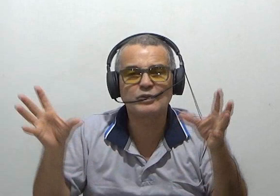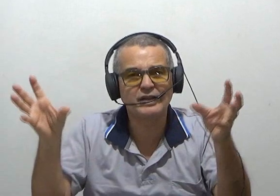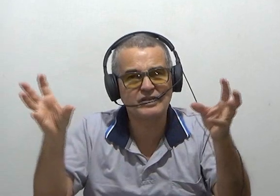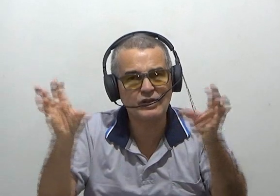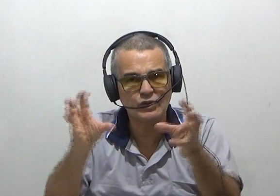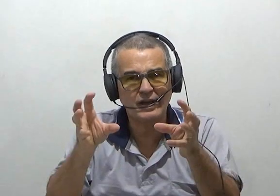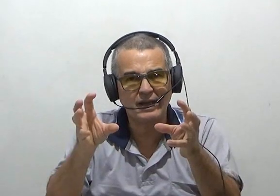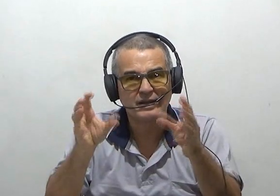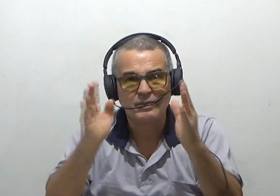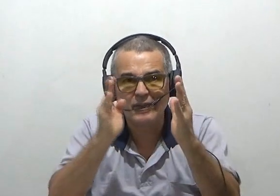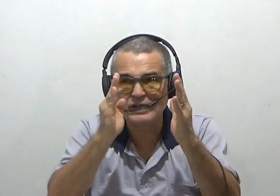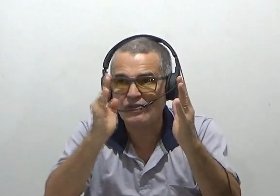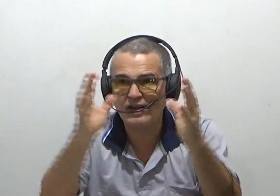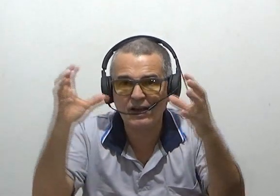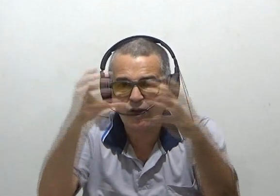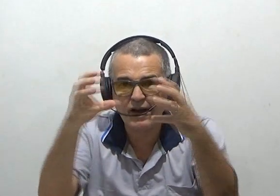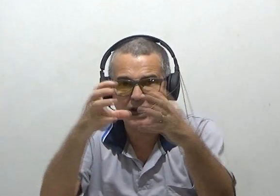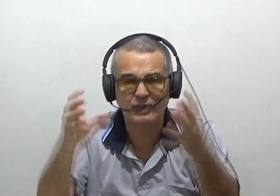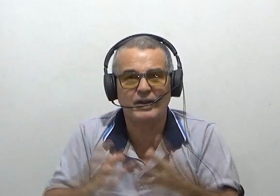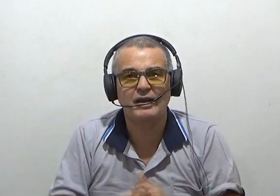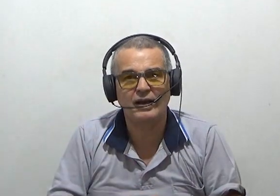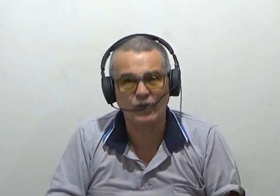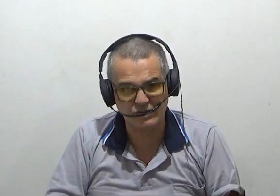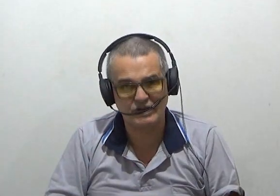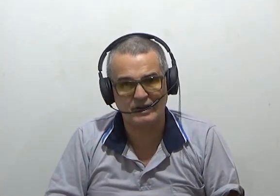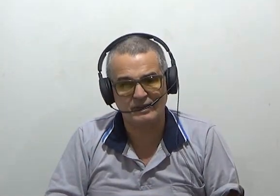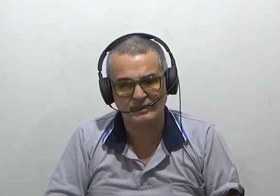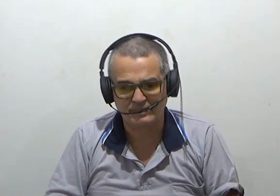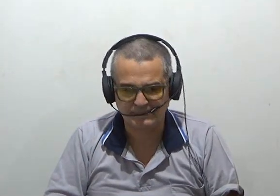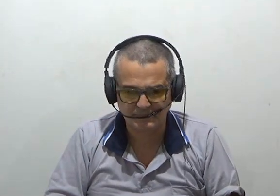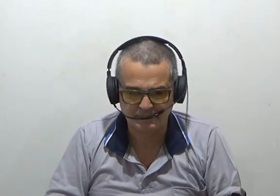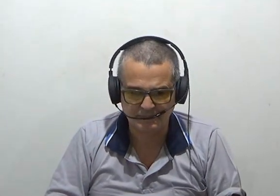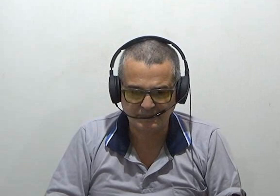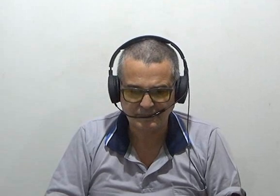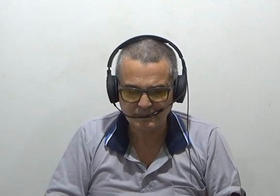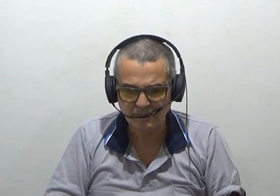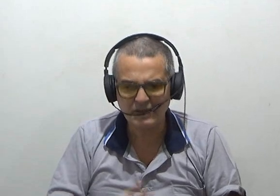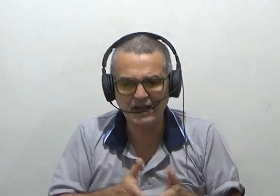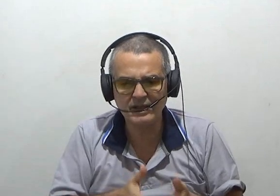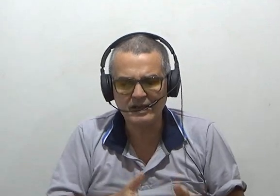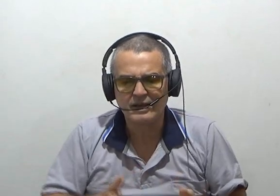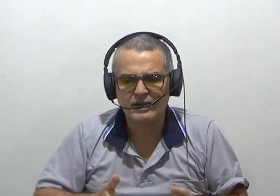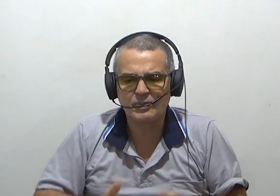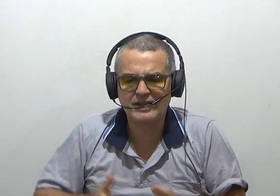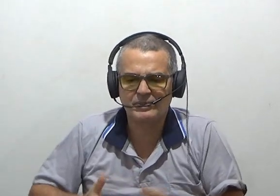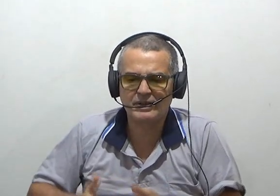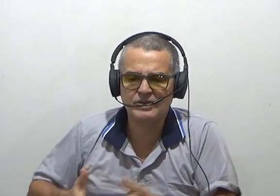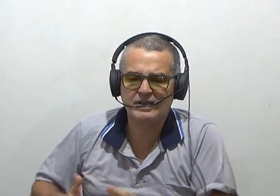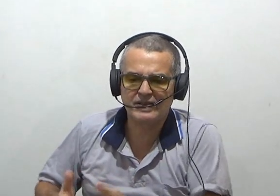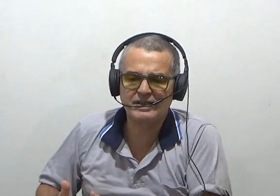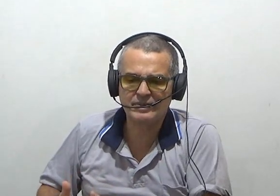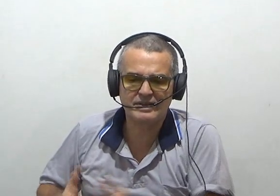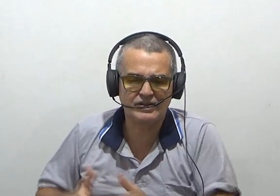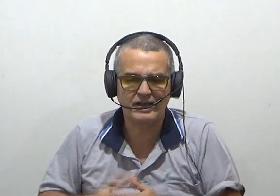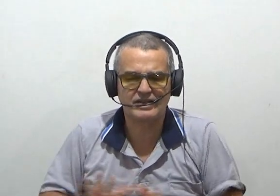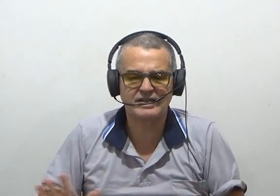Então, quanto mais você enxugar, mais vai ficar coerente para ele a lógica. E aí, não basta aprender os